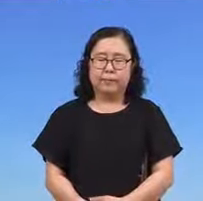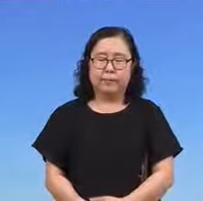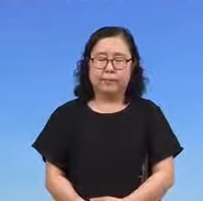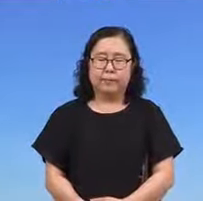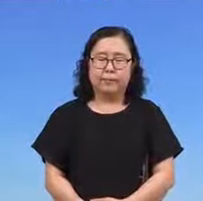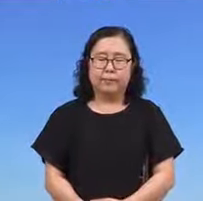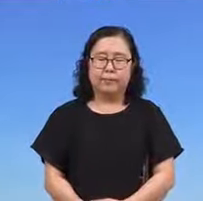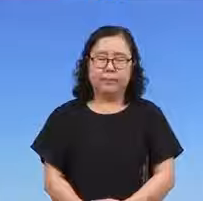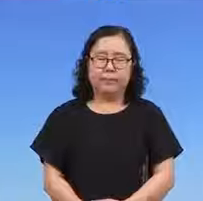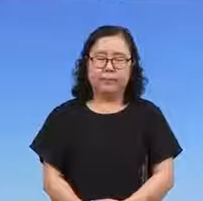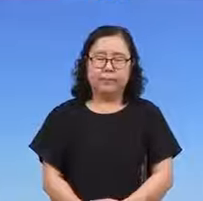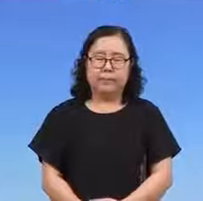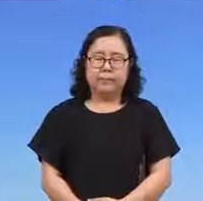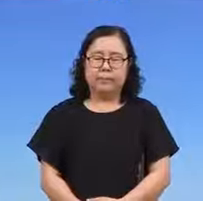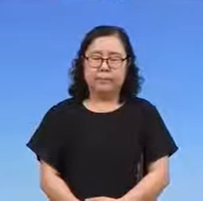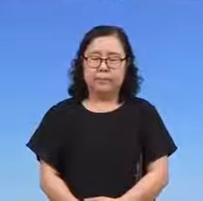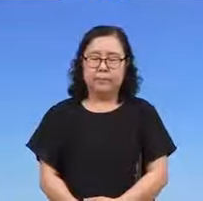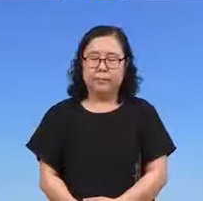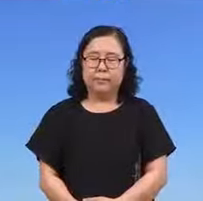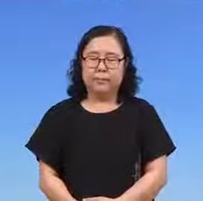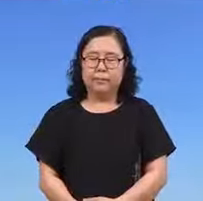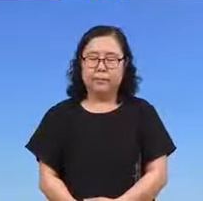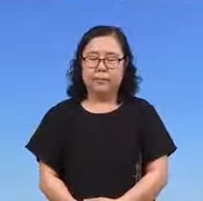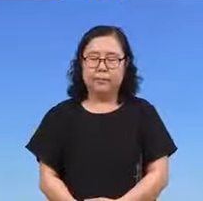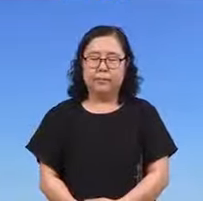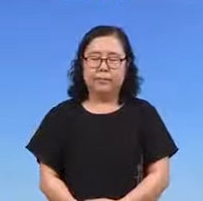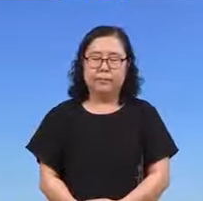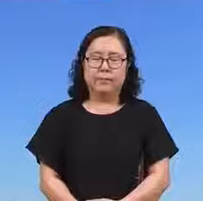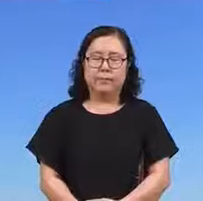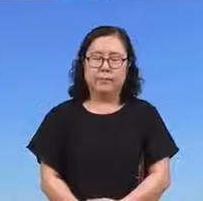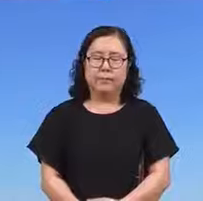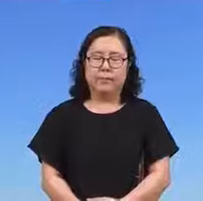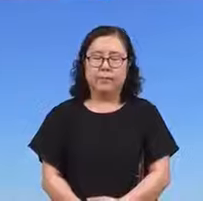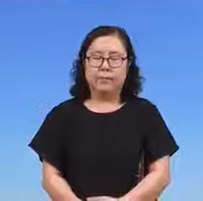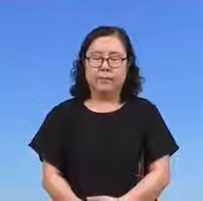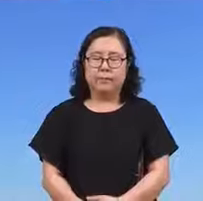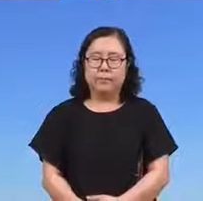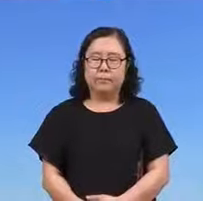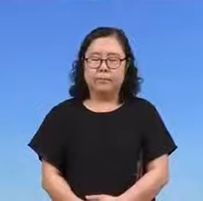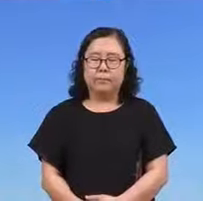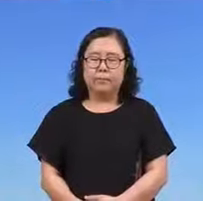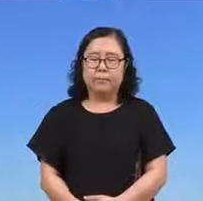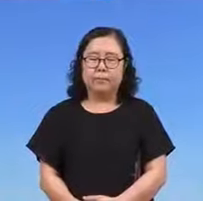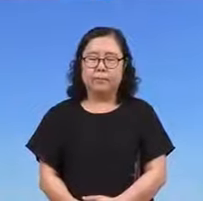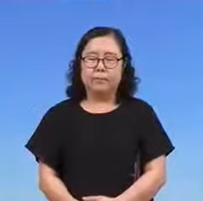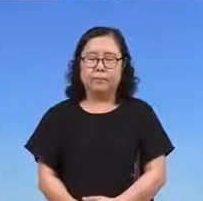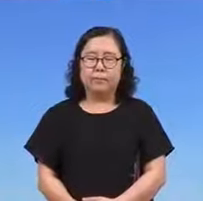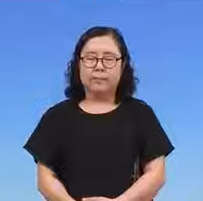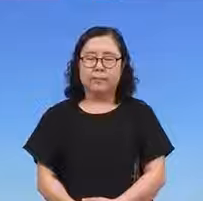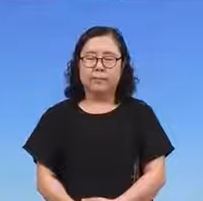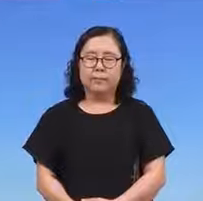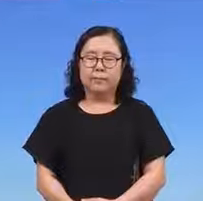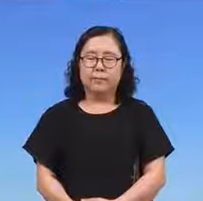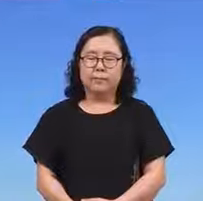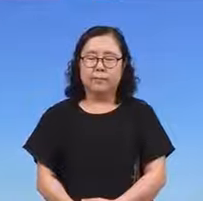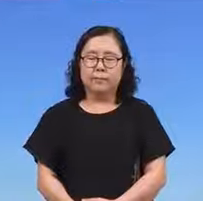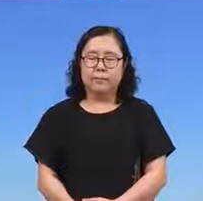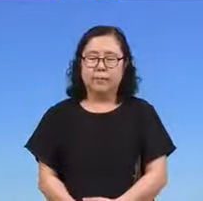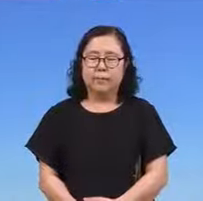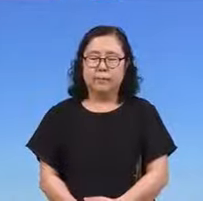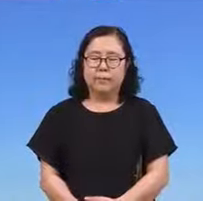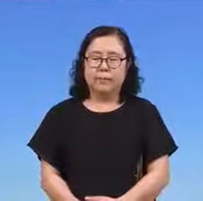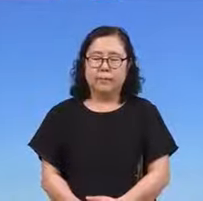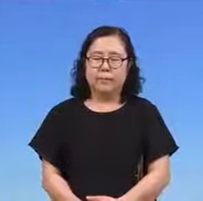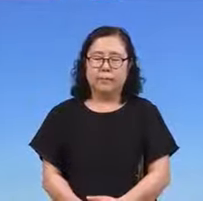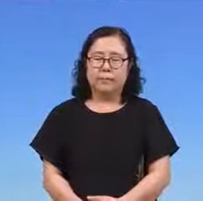가정이 이런저런 어려움에 봉착해 있습니다. 식당을 포함한 자영업자들에게 너무나 아버지 가혹한